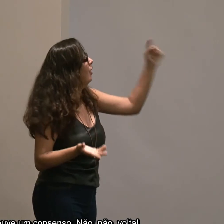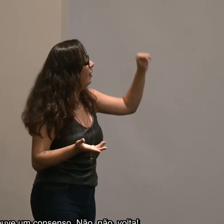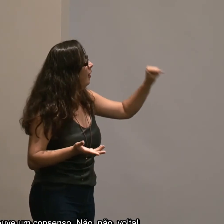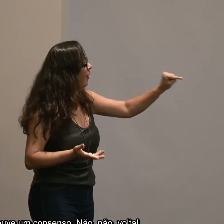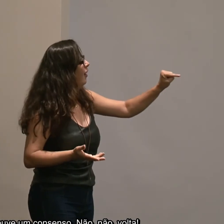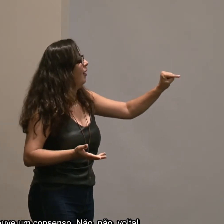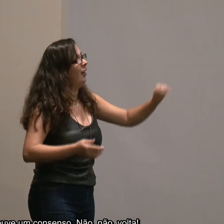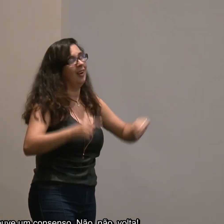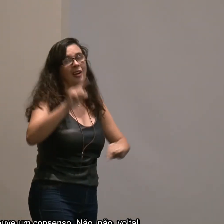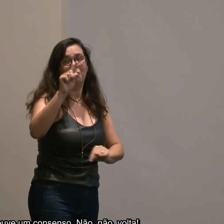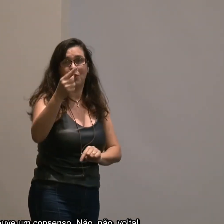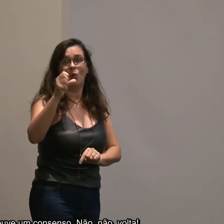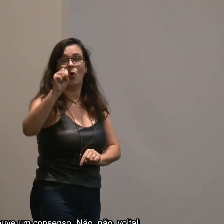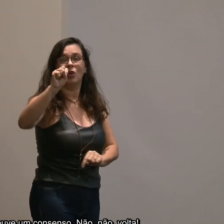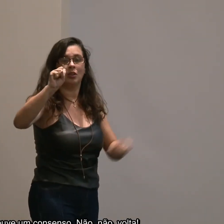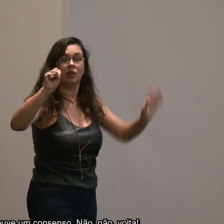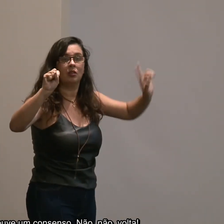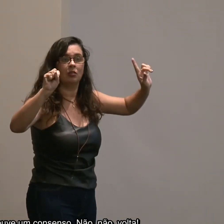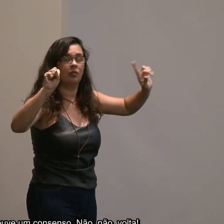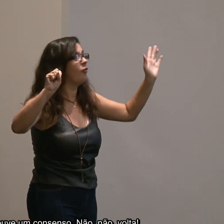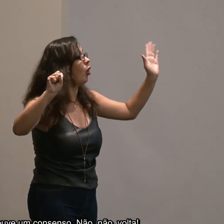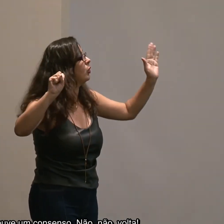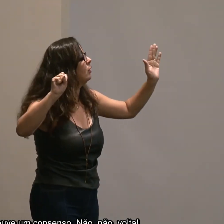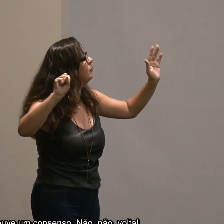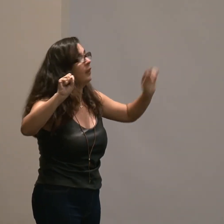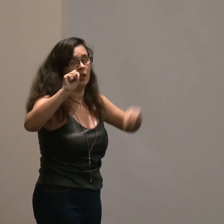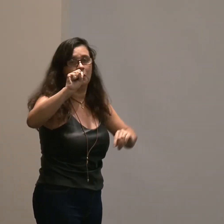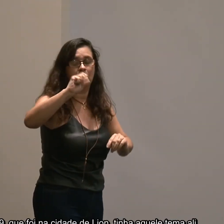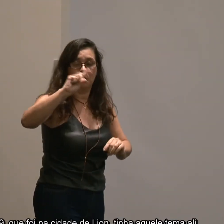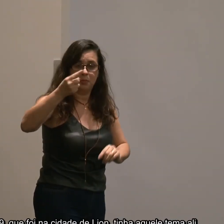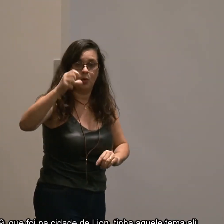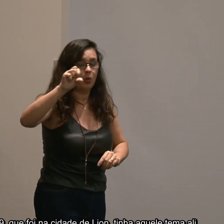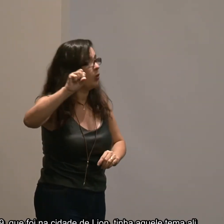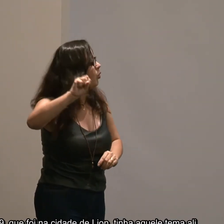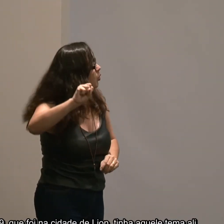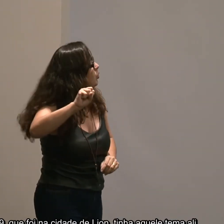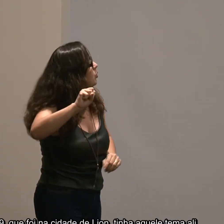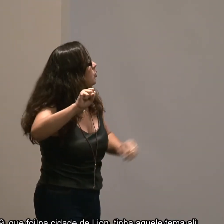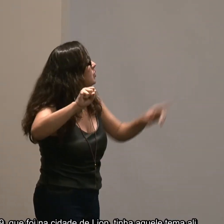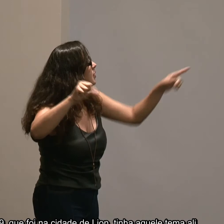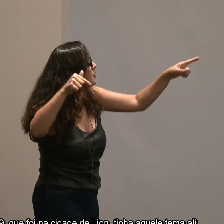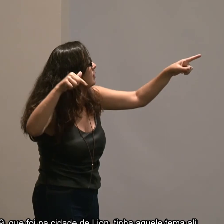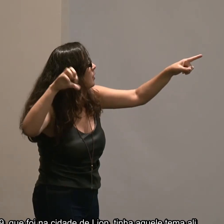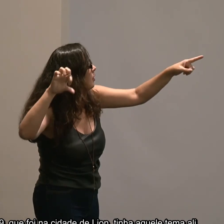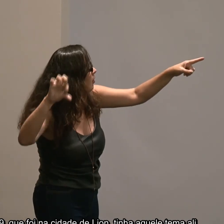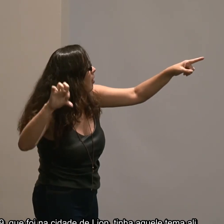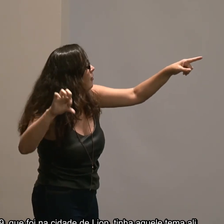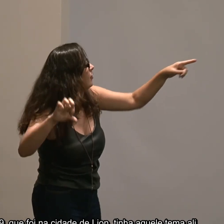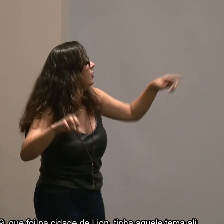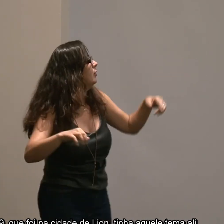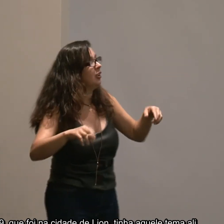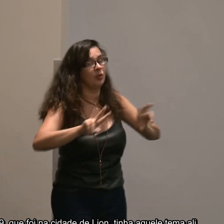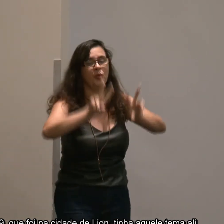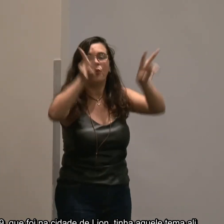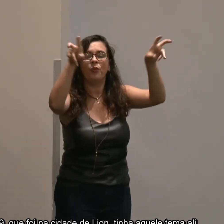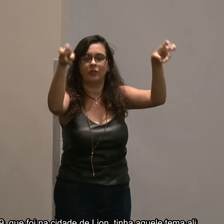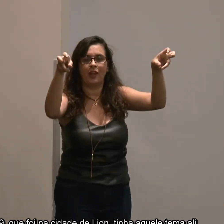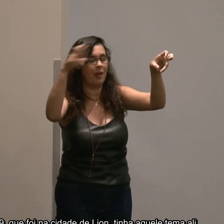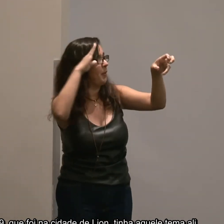e no congresso não não volta e no congresso de 1879 que foi na cidade